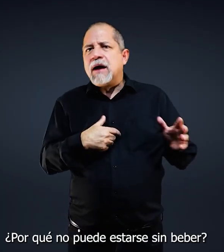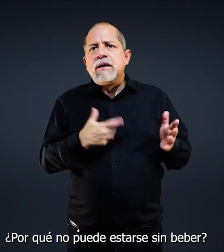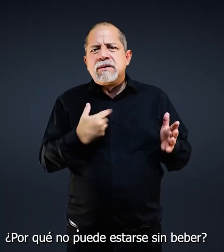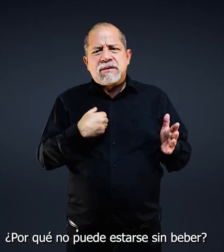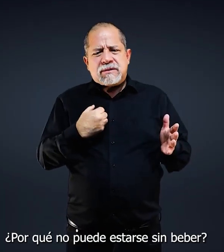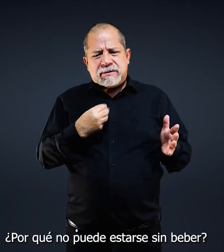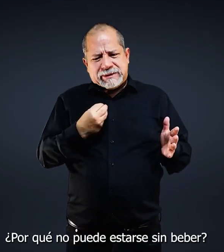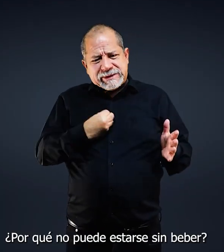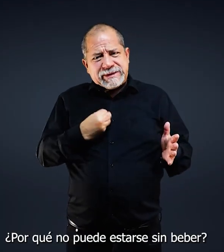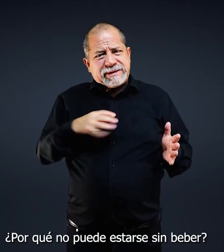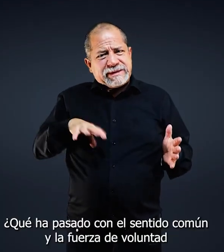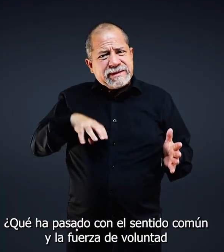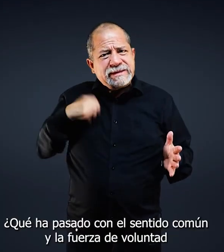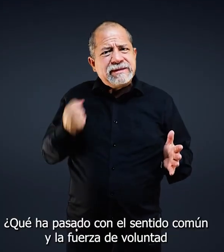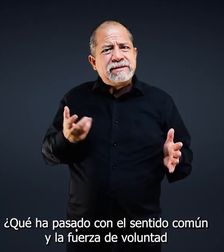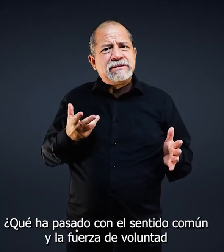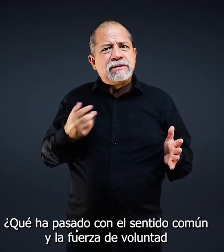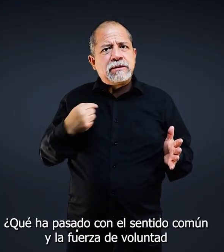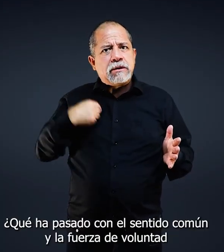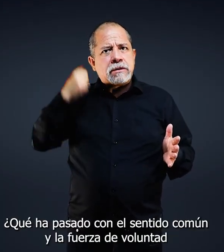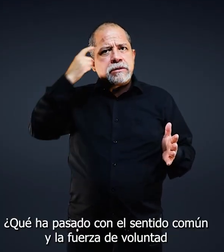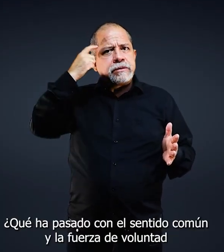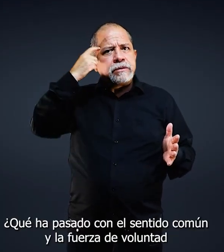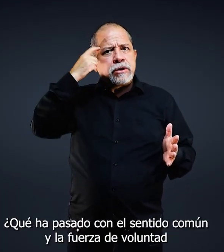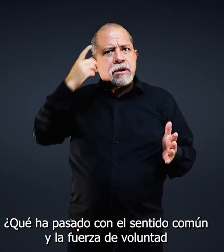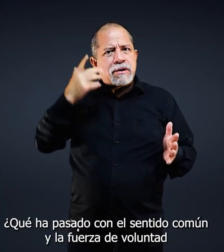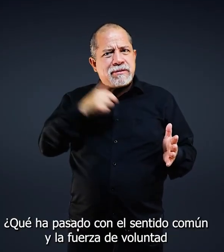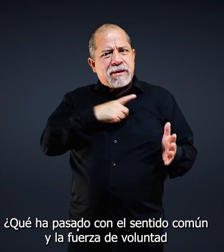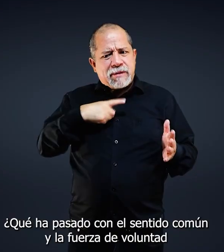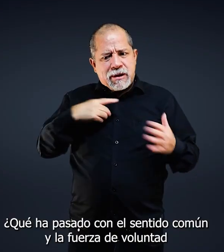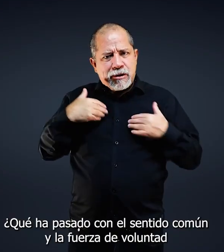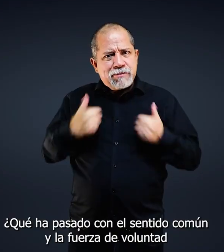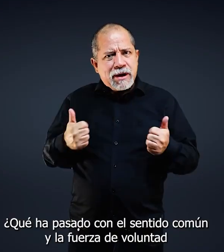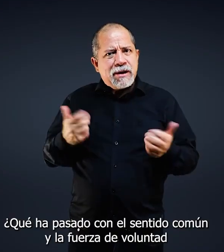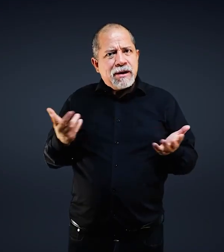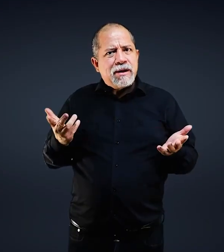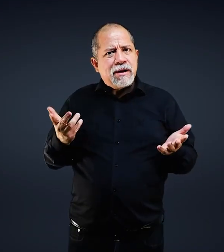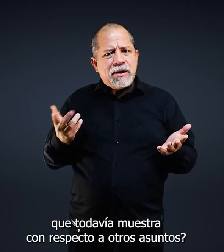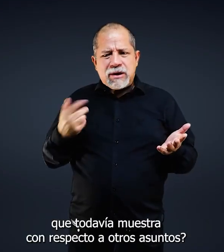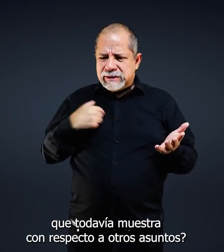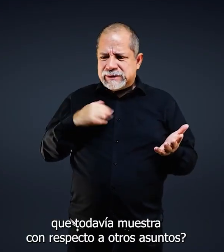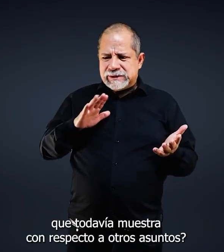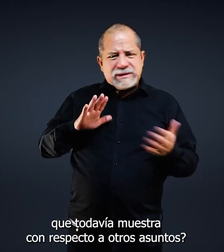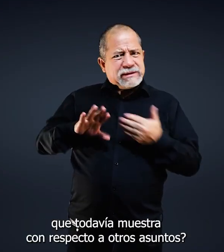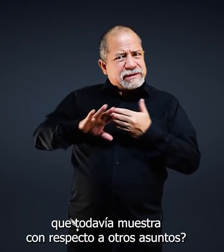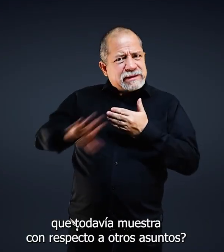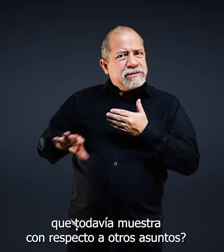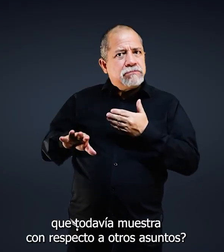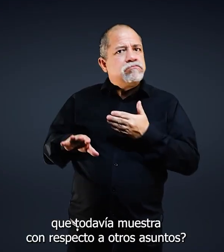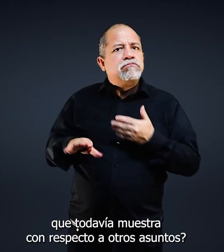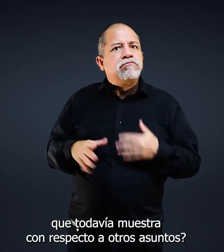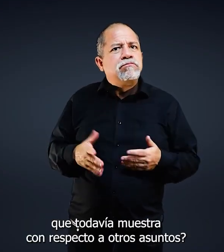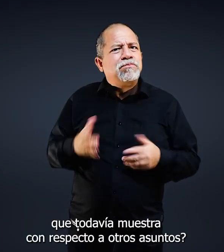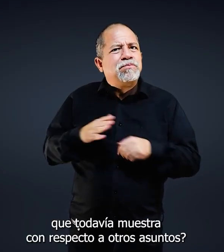beber? ¿Qué ha pasado con el sentido común y la fuerza de voluntad que todavía muestra con respecto a otros